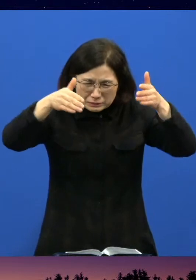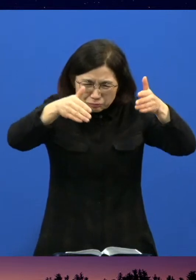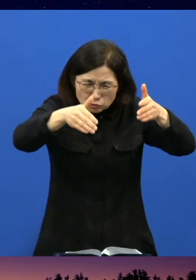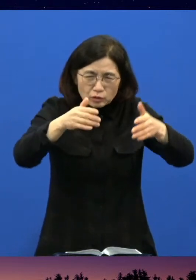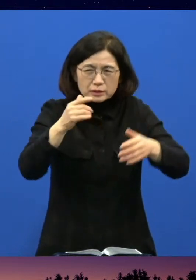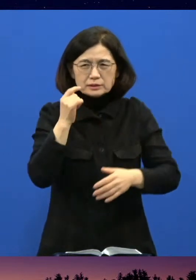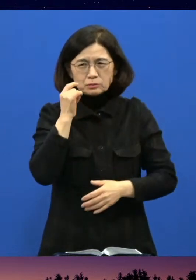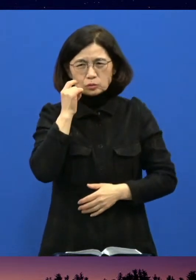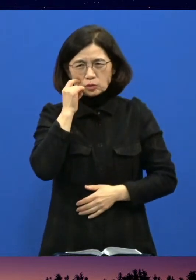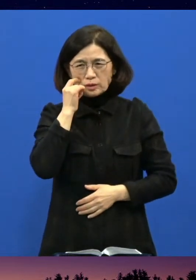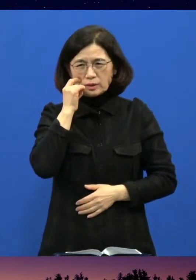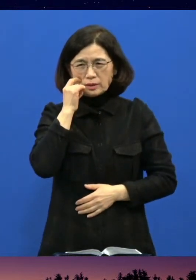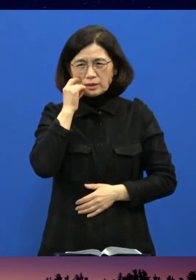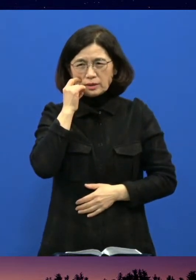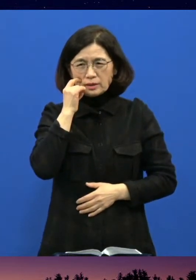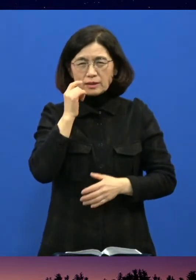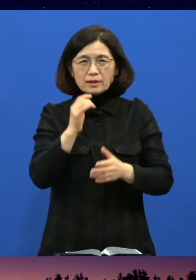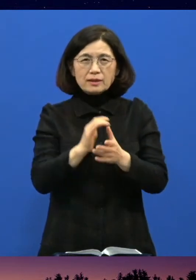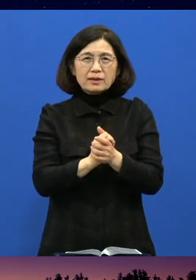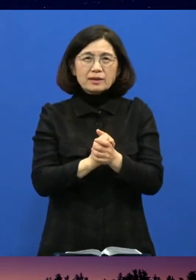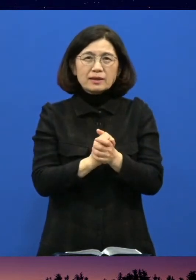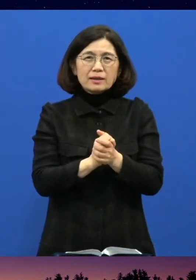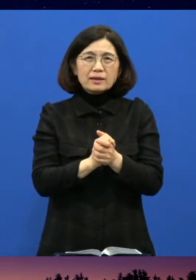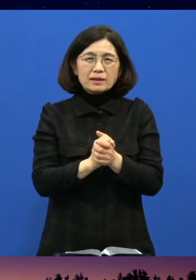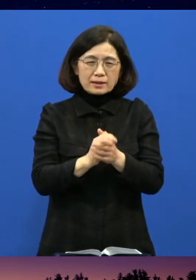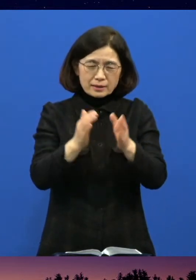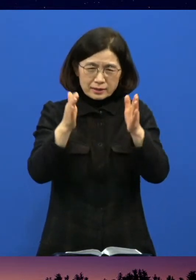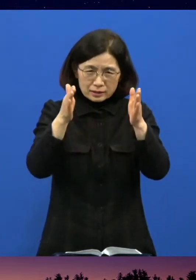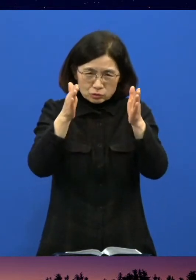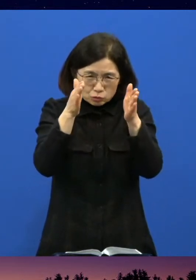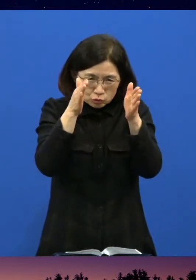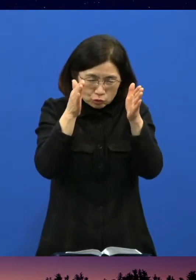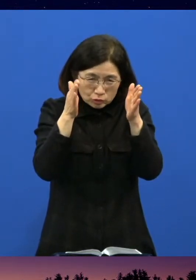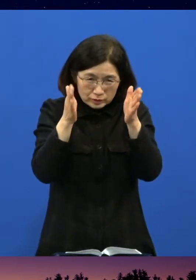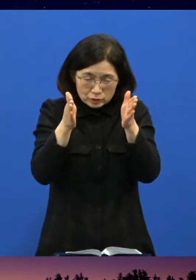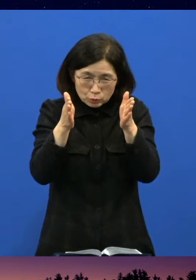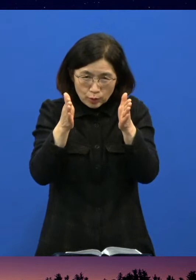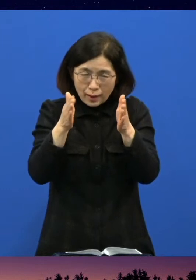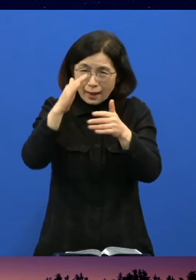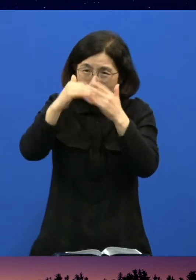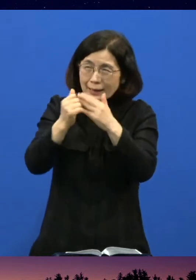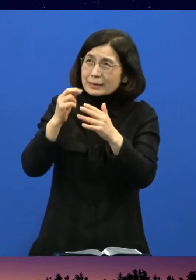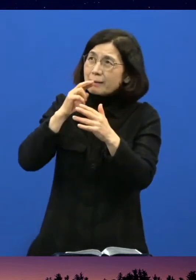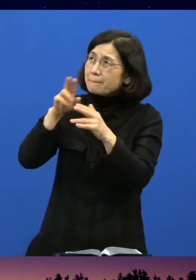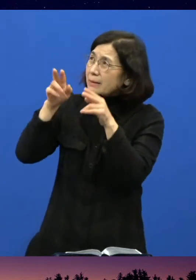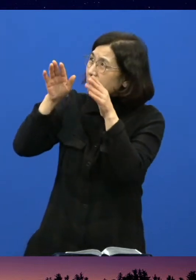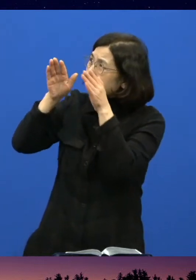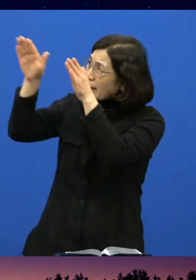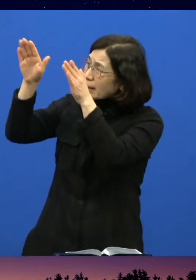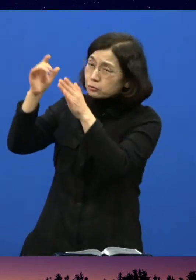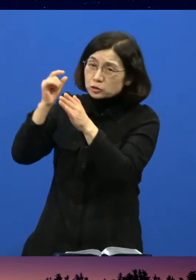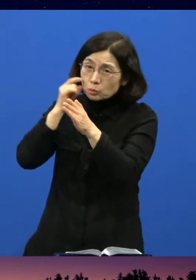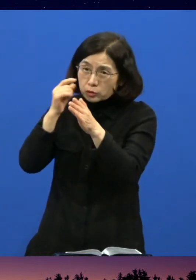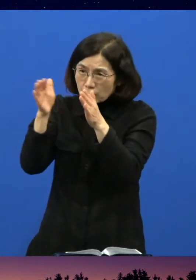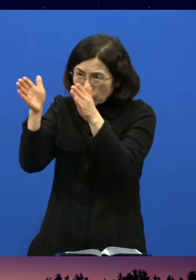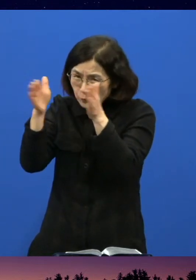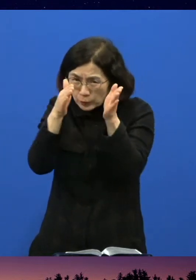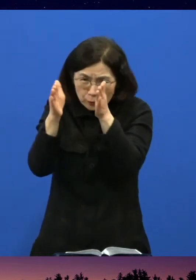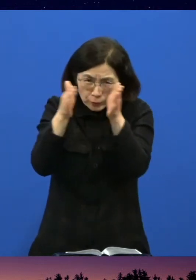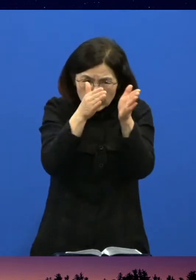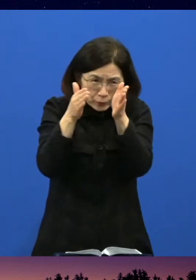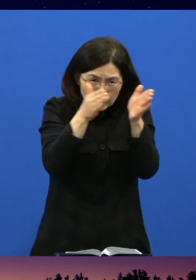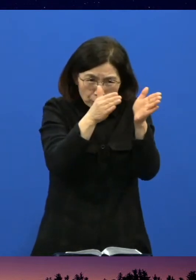막 헤매는 거죠. 너무 초점이 다 초점이에요. 근데 기도가 깊어질수록, 흘러갈수록, 시간이